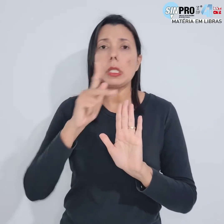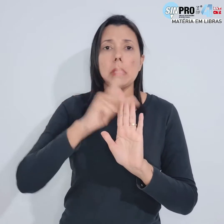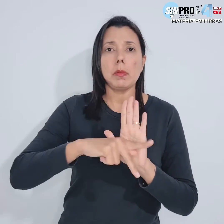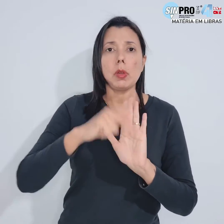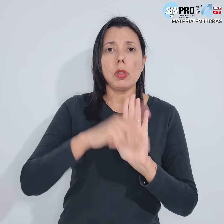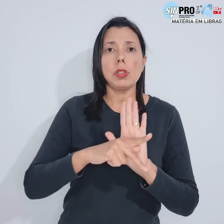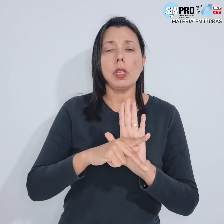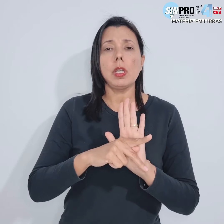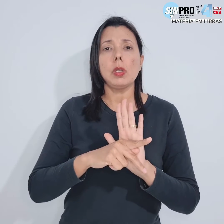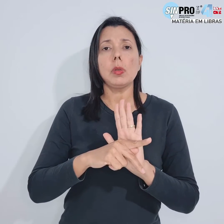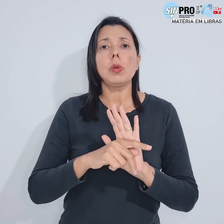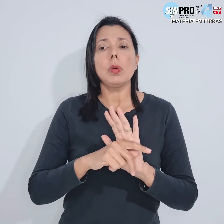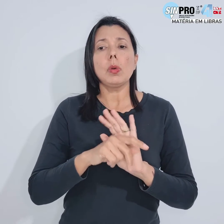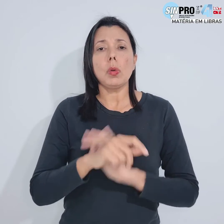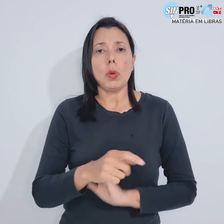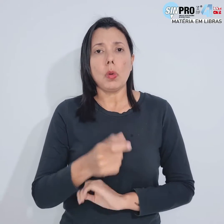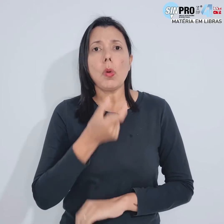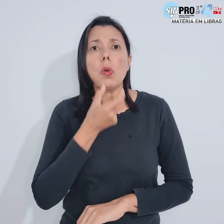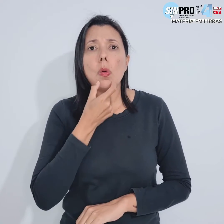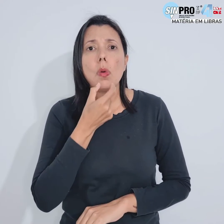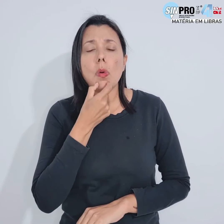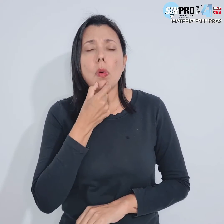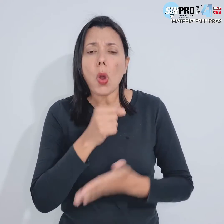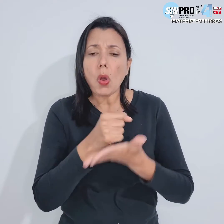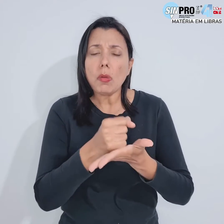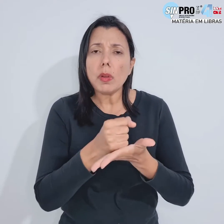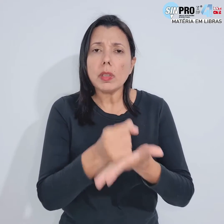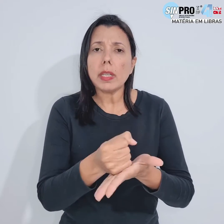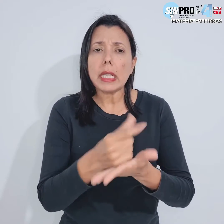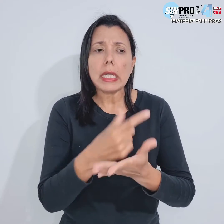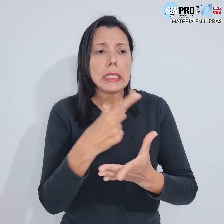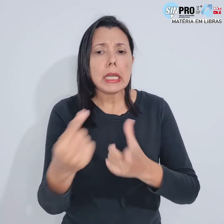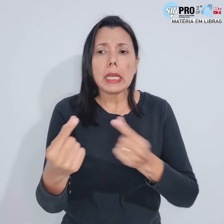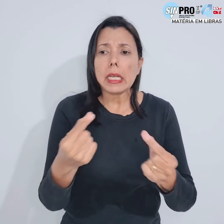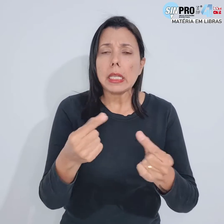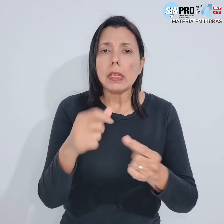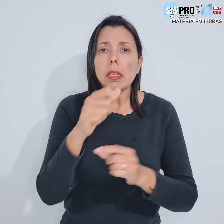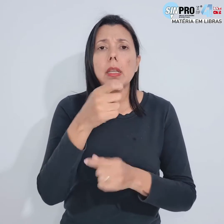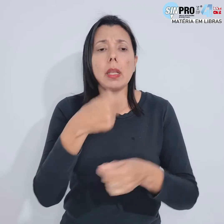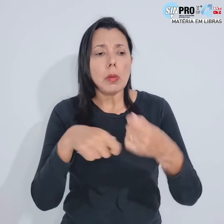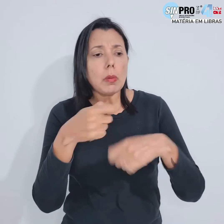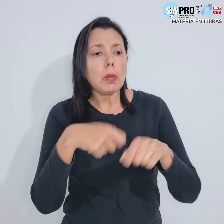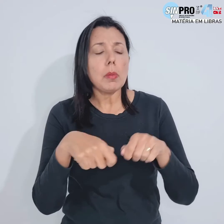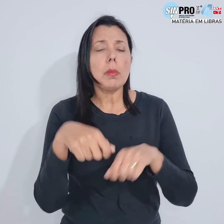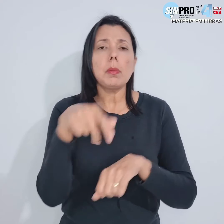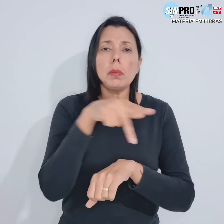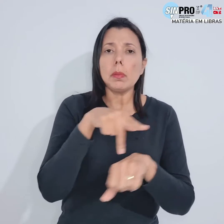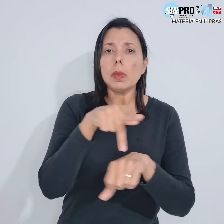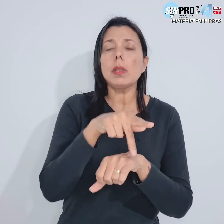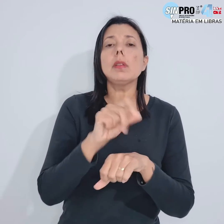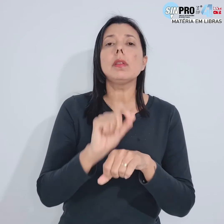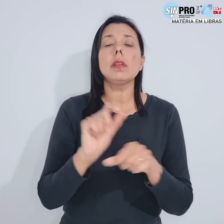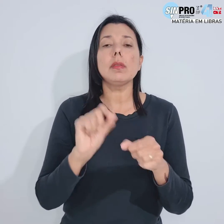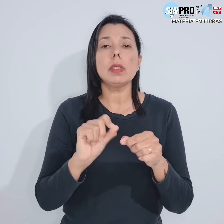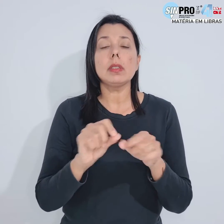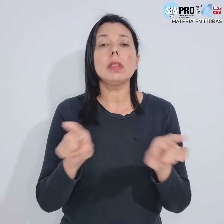projeto ultraliberal, ao invés de oferecer saídas econômicas para o país, promoverá,